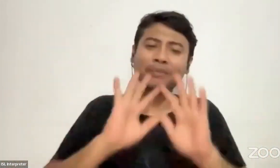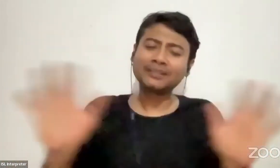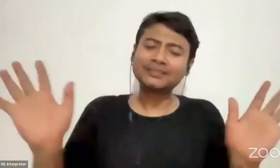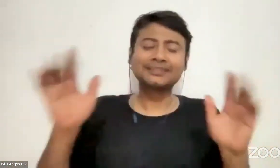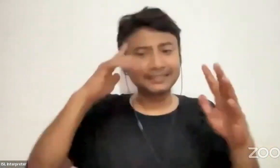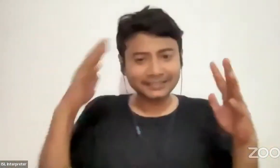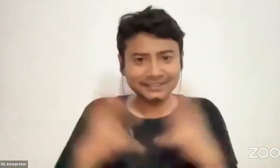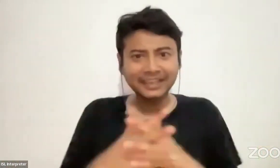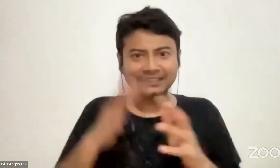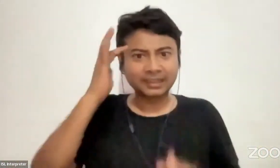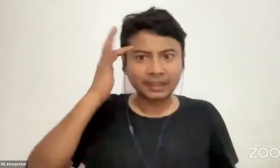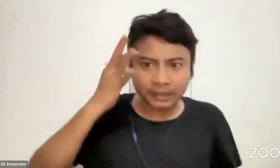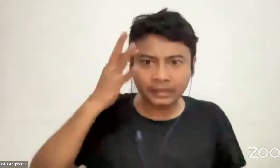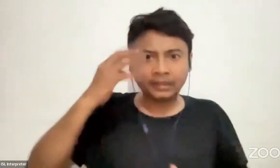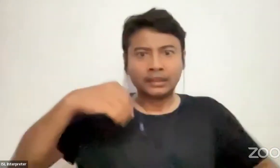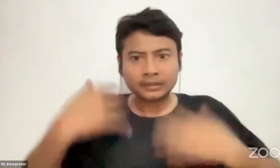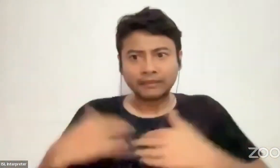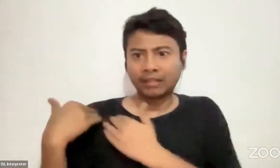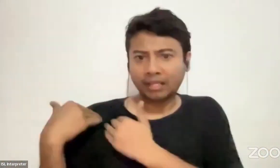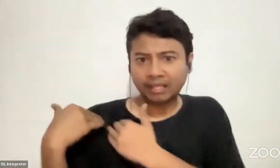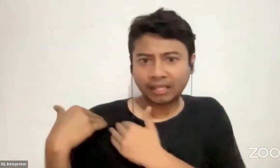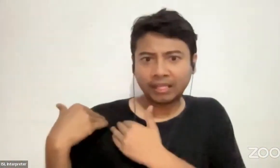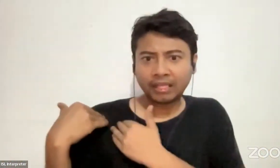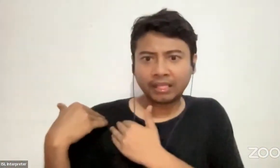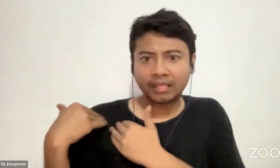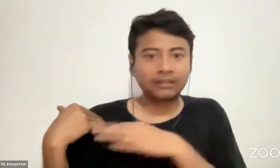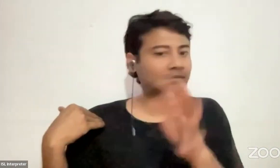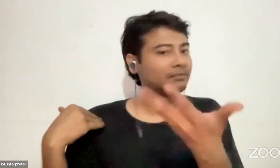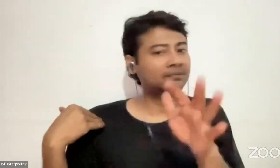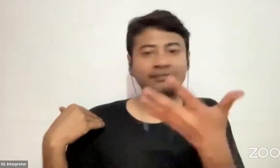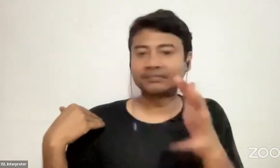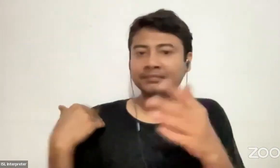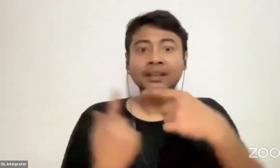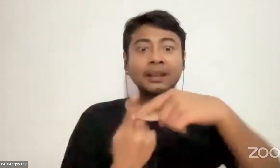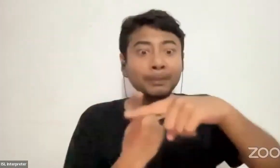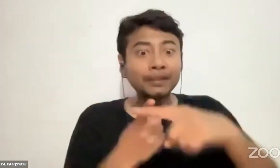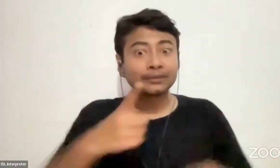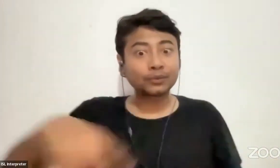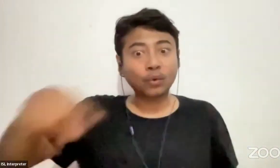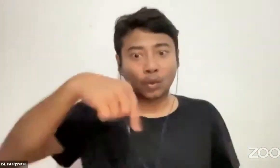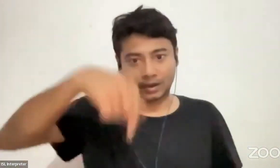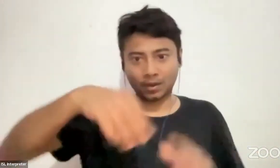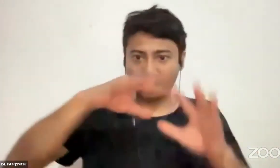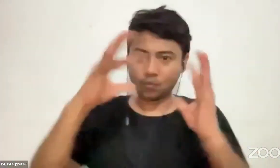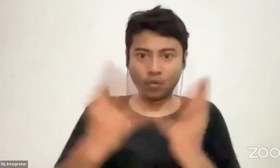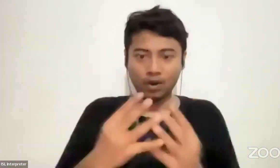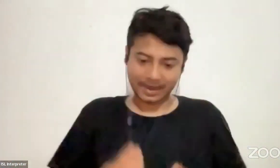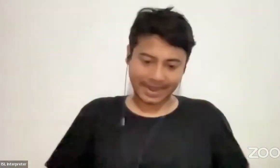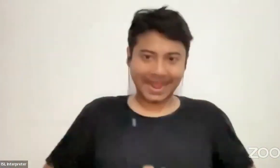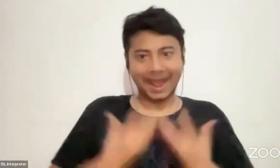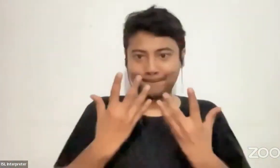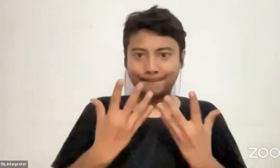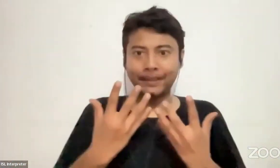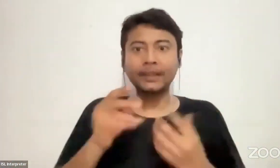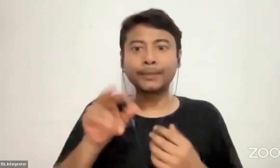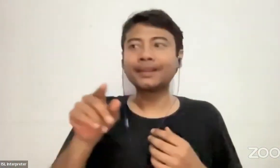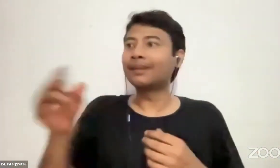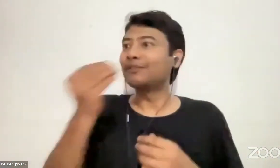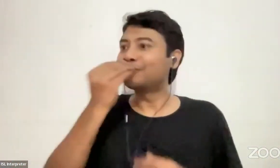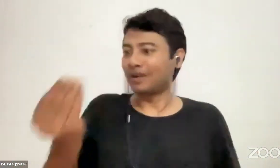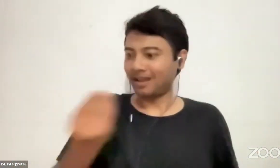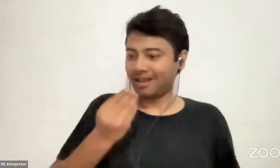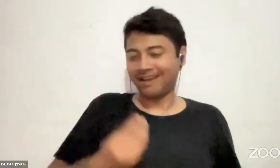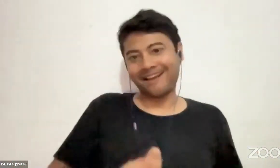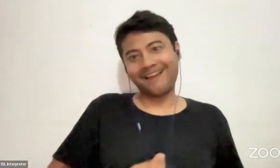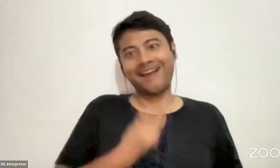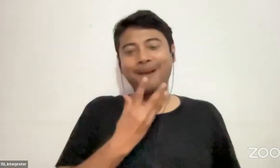आनंद। और कैसा आनंद, क्षणिक आनंद, कि आज है और कल नहीं, ना, जब तक मन करेगा, जब तक मन नहीं भी